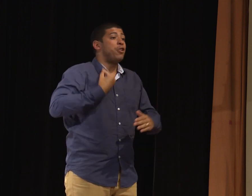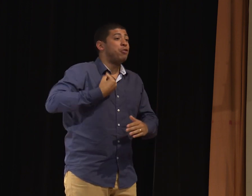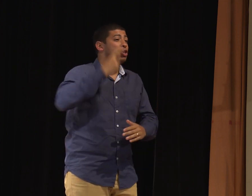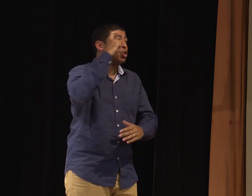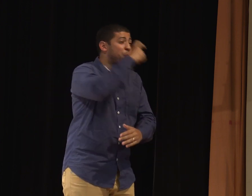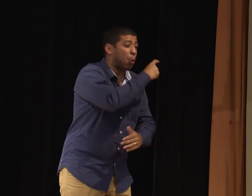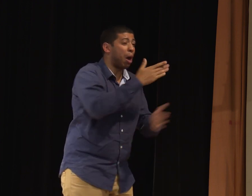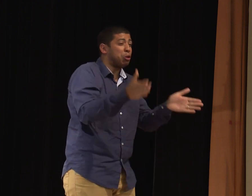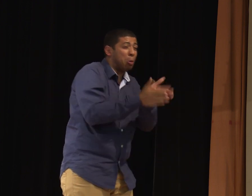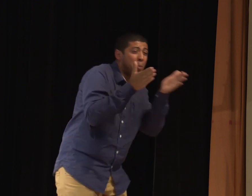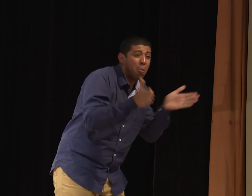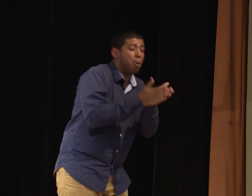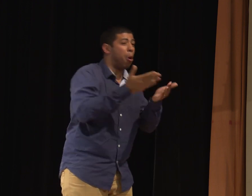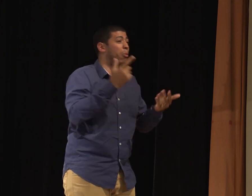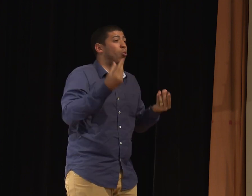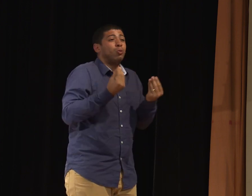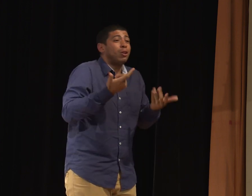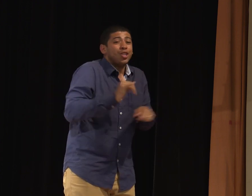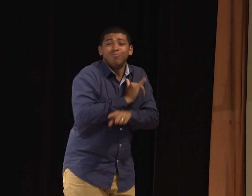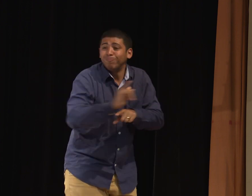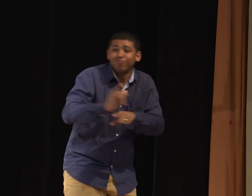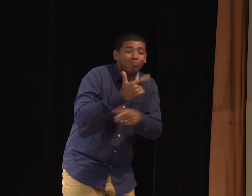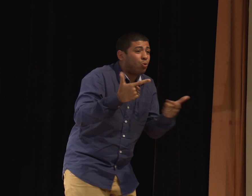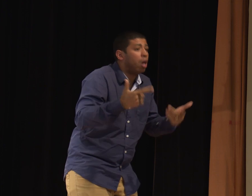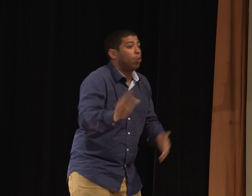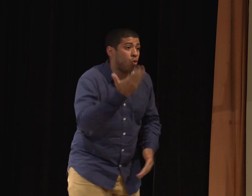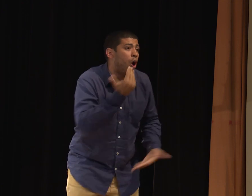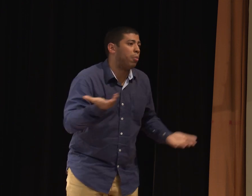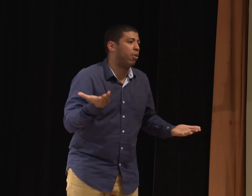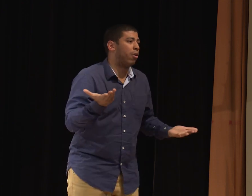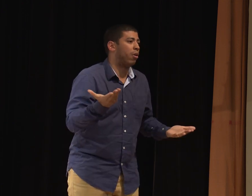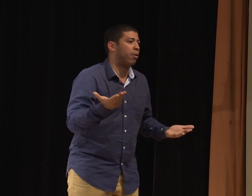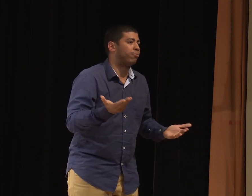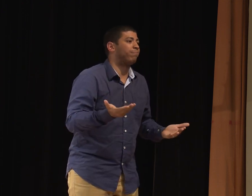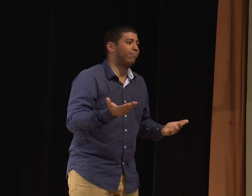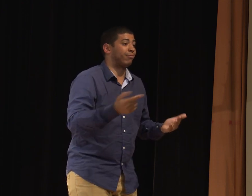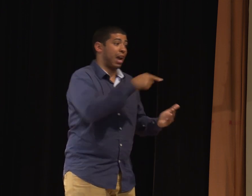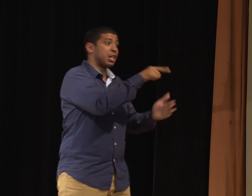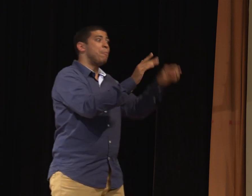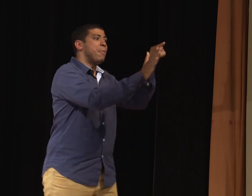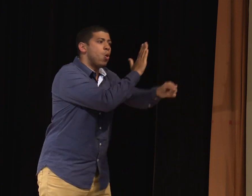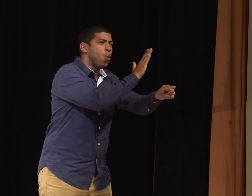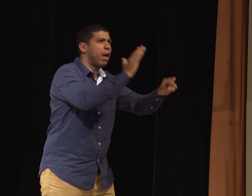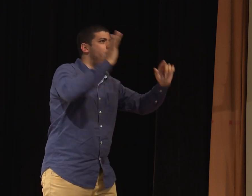comer. O que é uma pessoa que é muito pobre e não tem uma estratégia de alimento, ele pode chegar e comer também. E